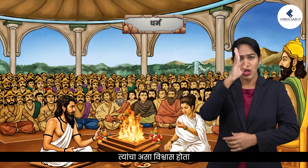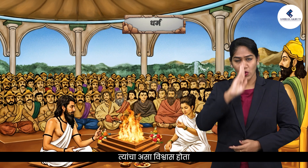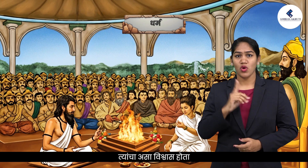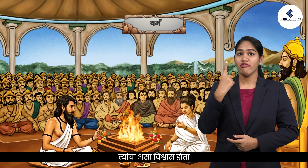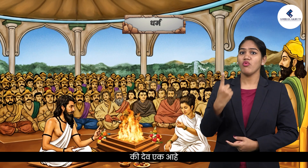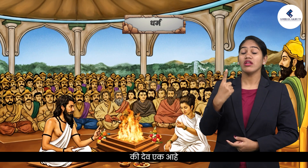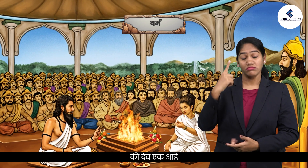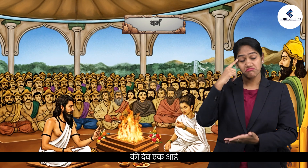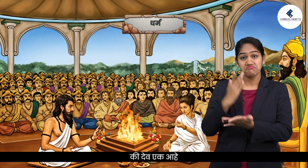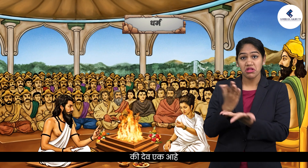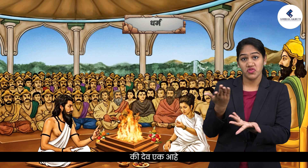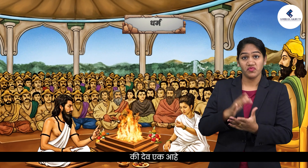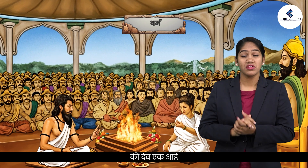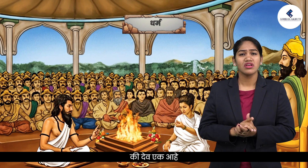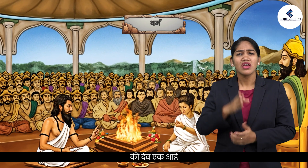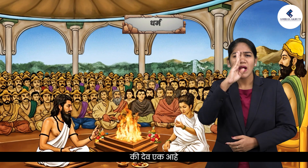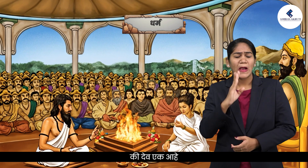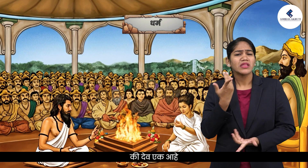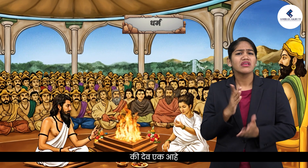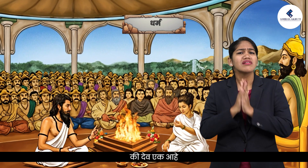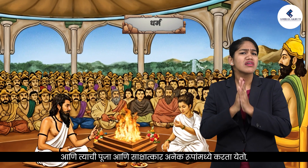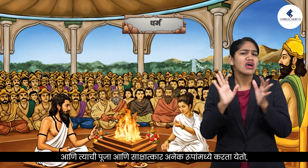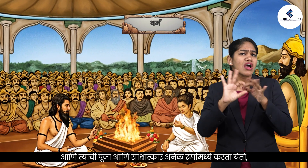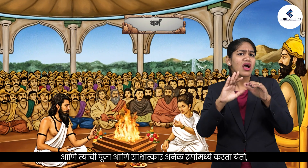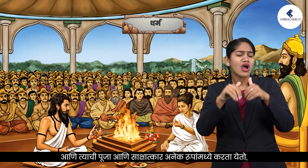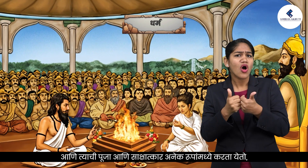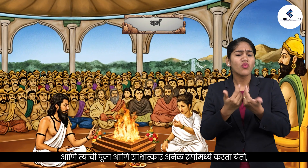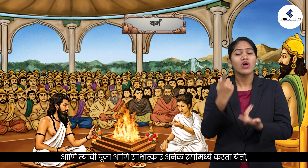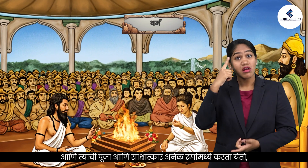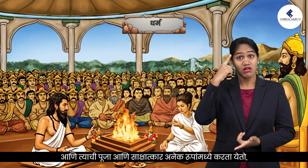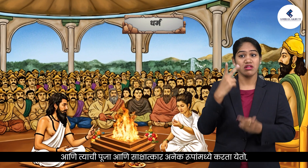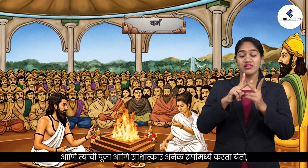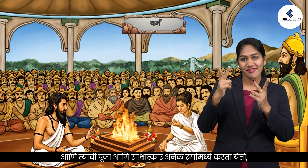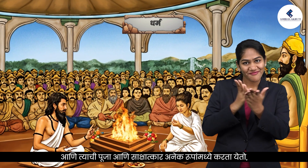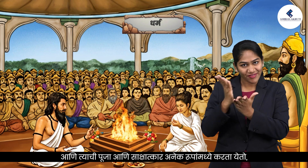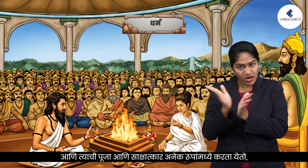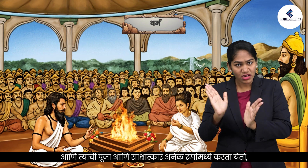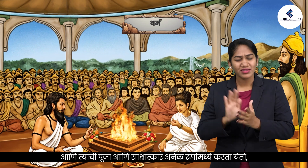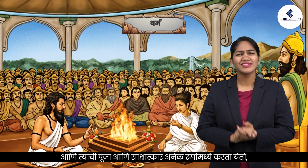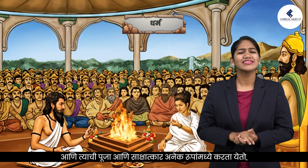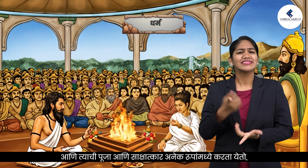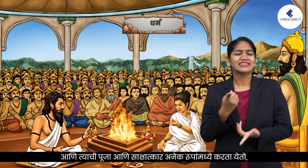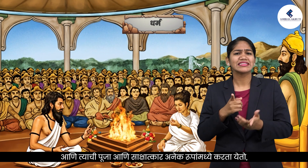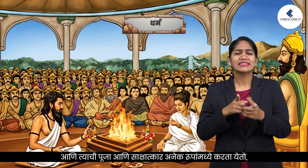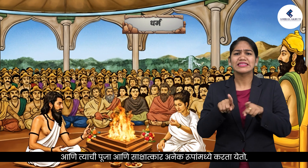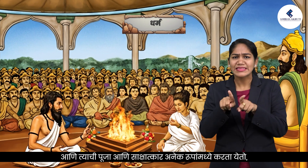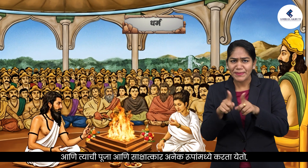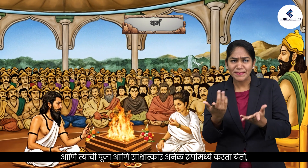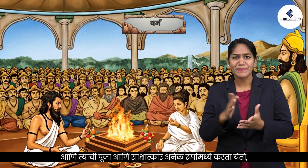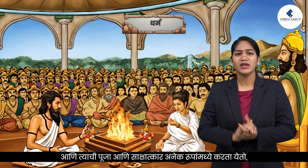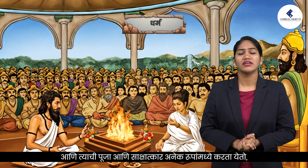होता की देव एक आहे. त्याची पूजा आणि साक्षात्कार अनेक रूपांमध्ये करता